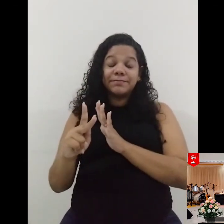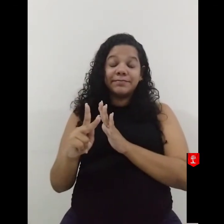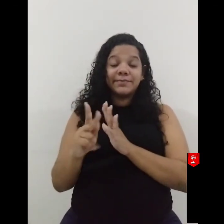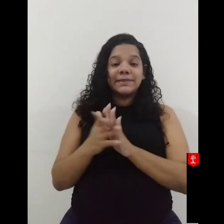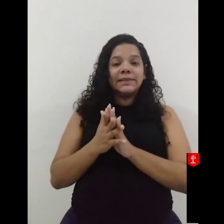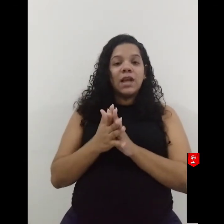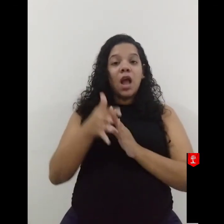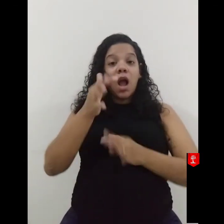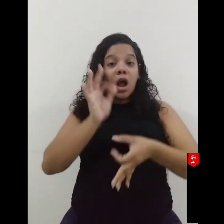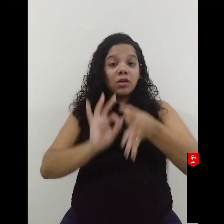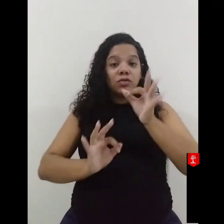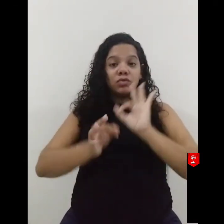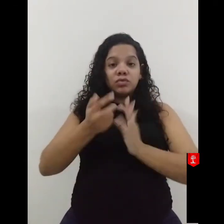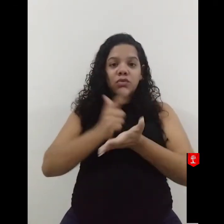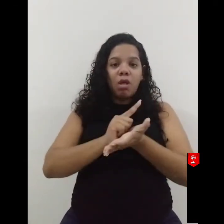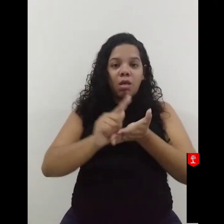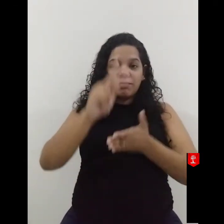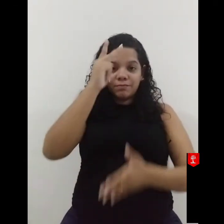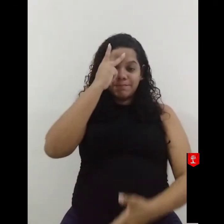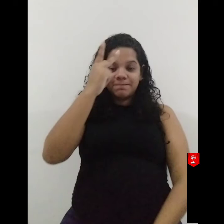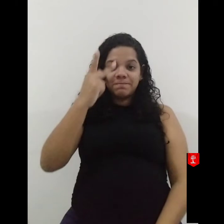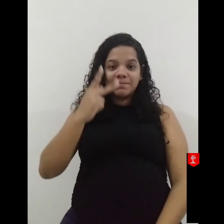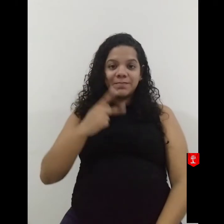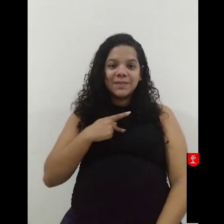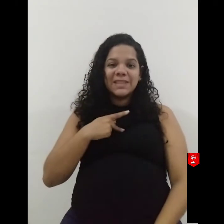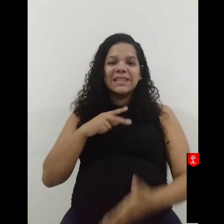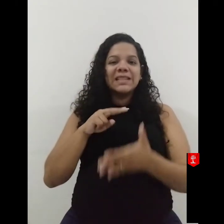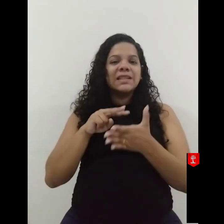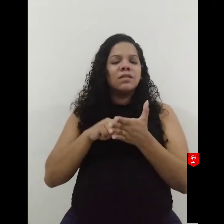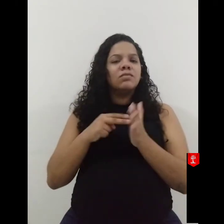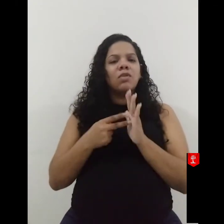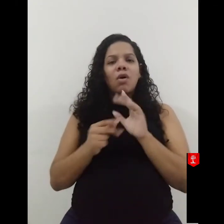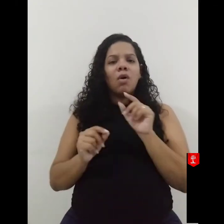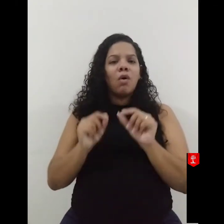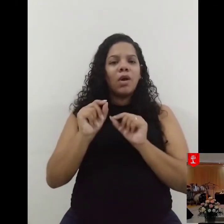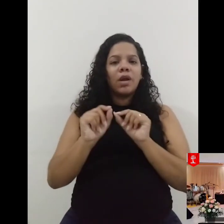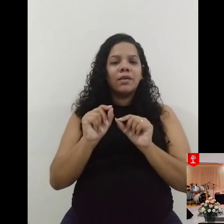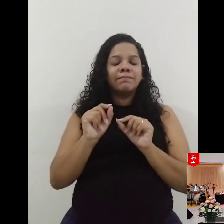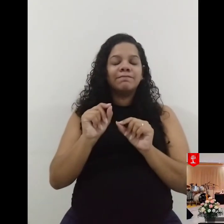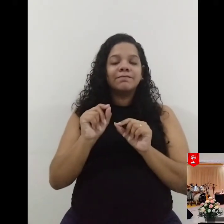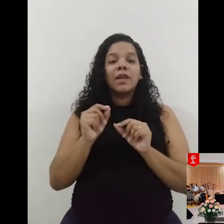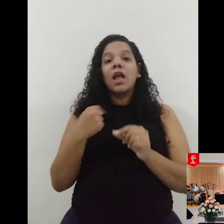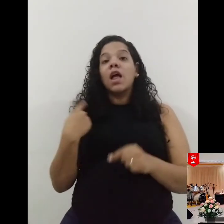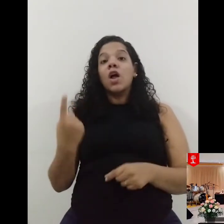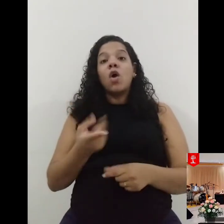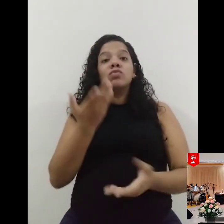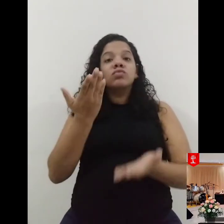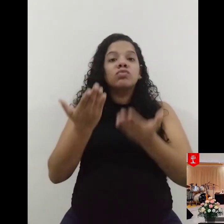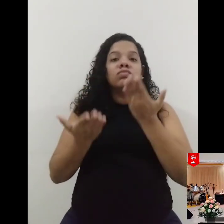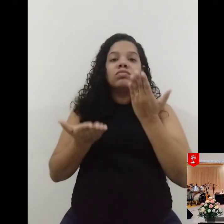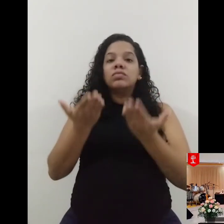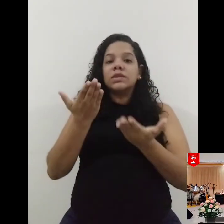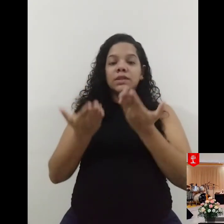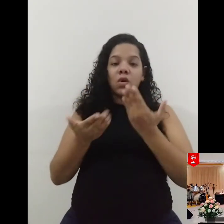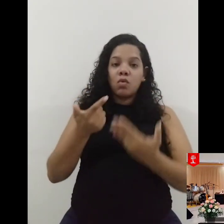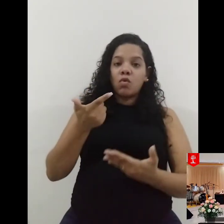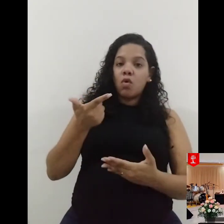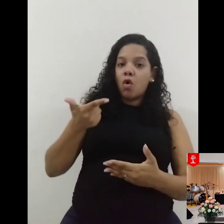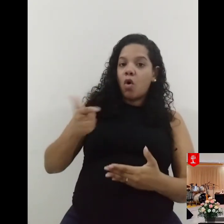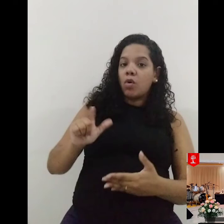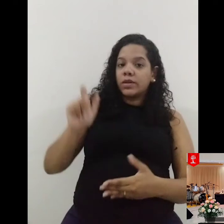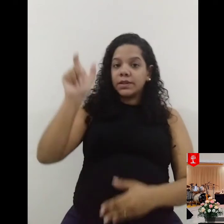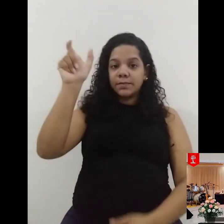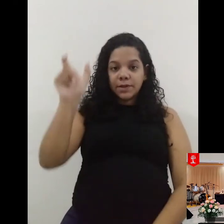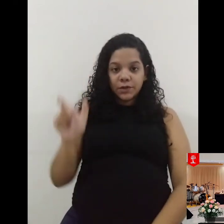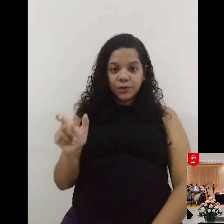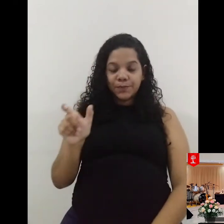Então a gente tem que estar atento, porque Jesus conta essa parábola para aqueles que declaradamente confiavam na sua própria